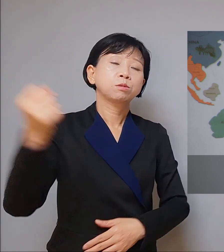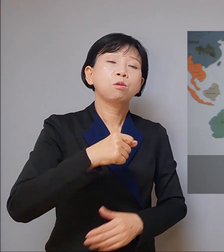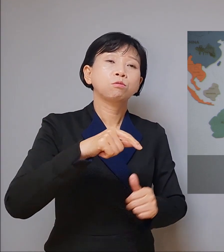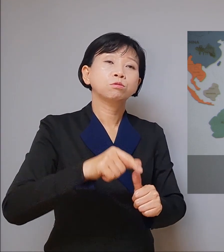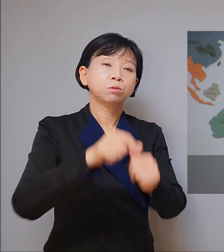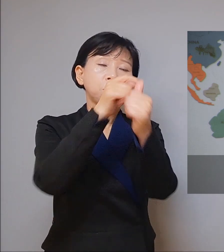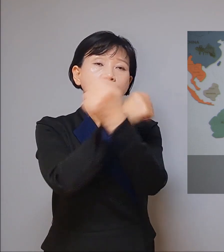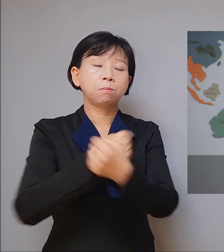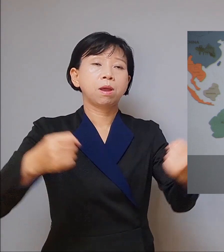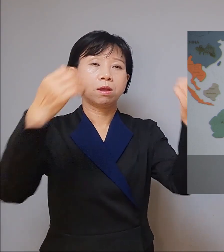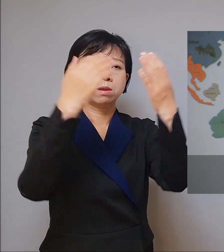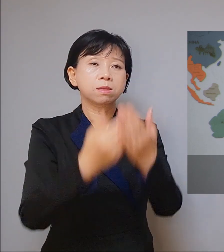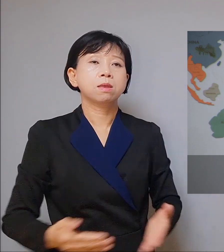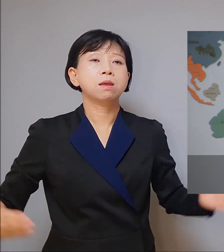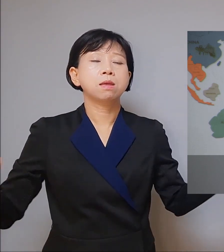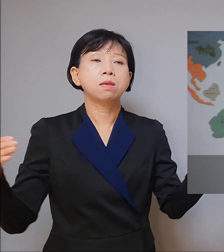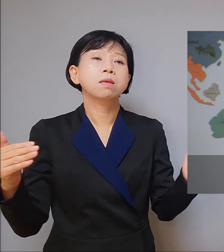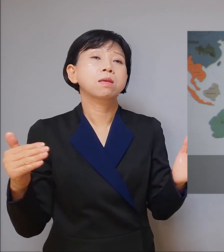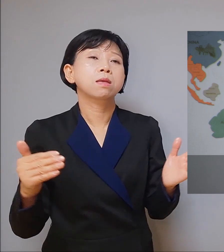그 피로